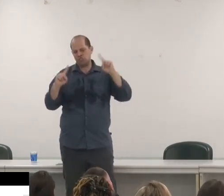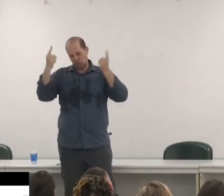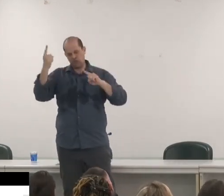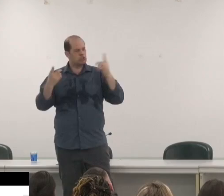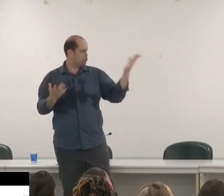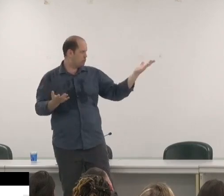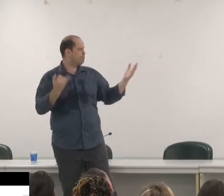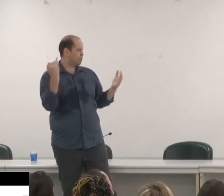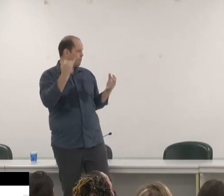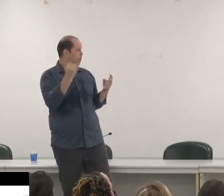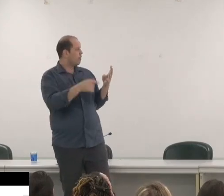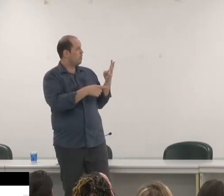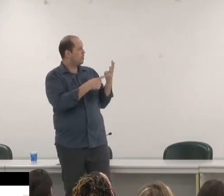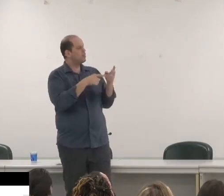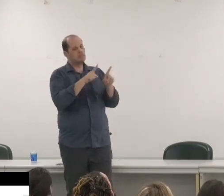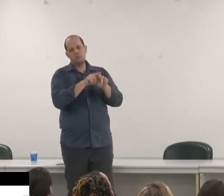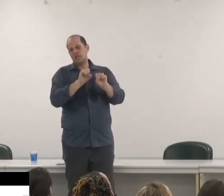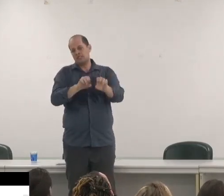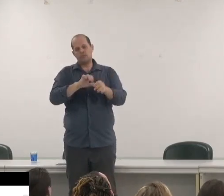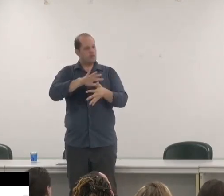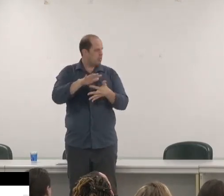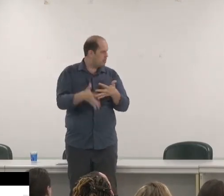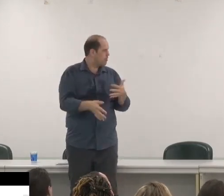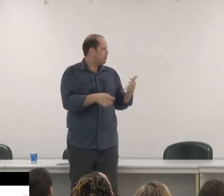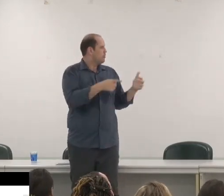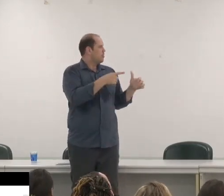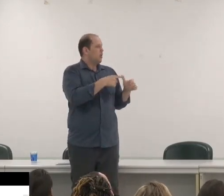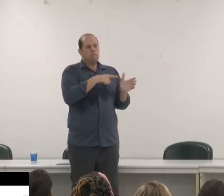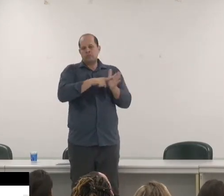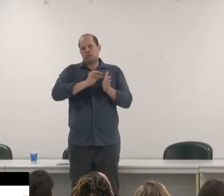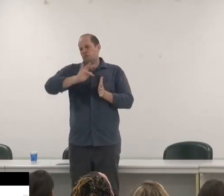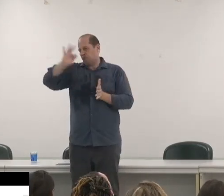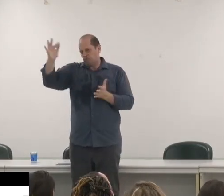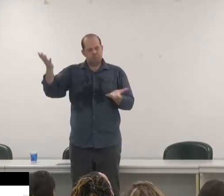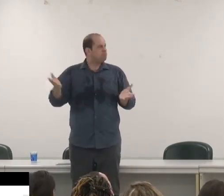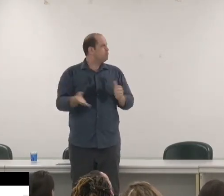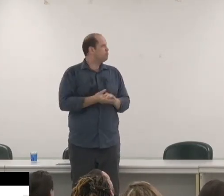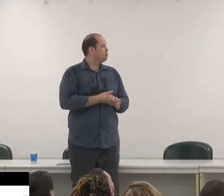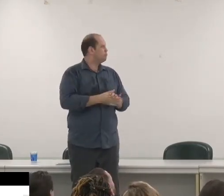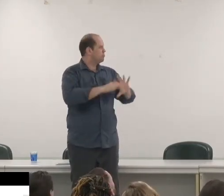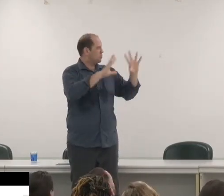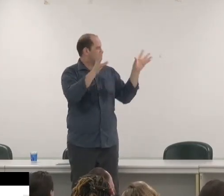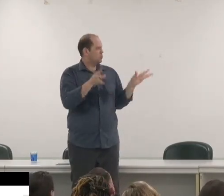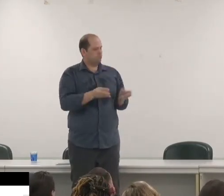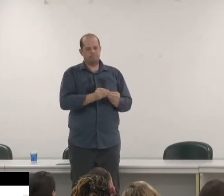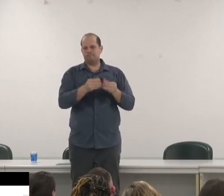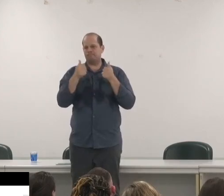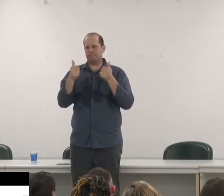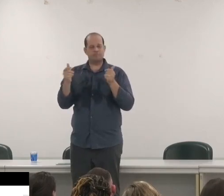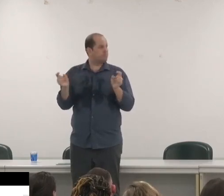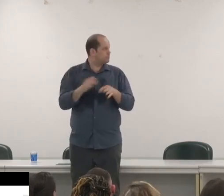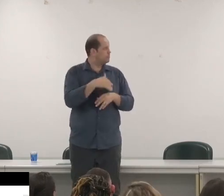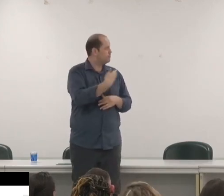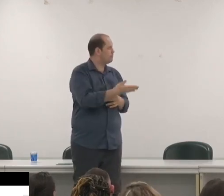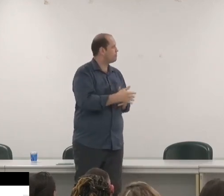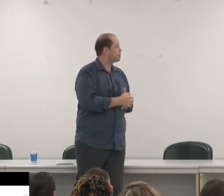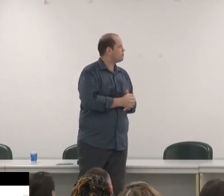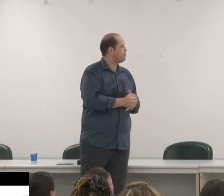prontas nas teorias linguísticas, então, interessantes, são possíveis desdobramentos, né, para pesquisa no futuro, e também são úteis